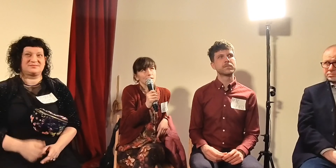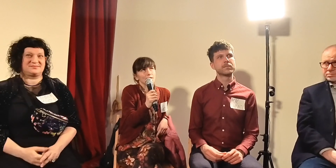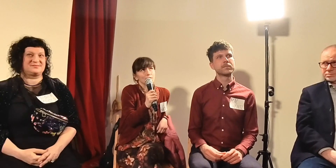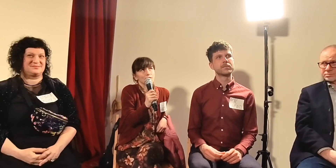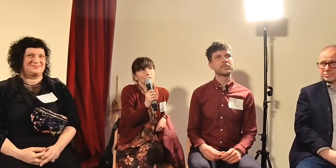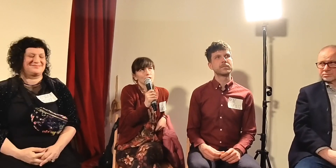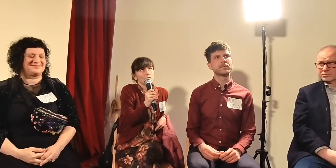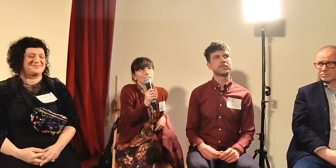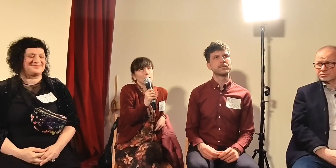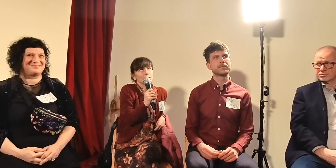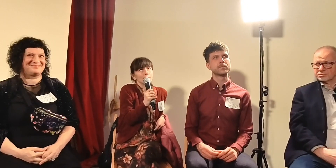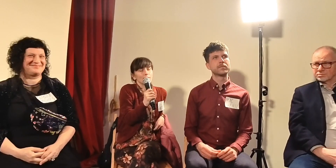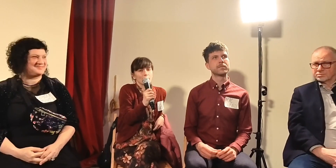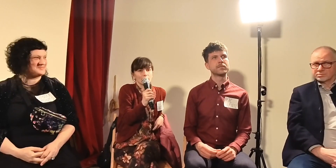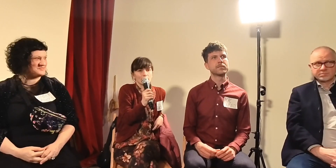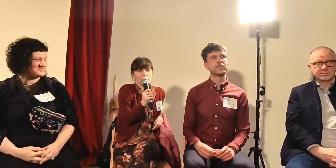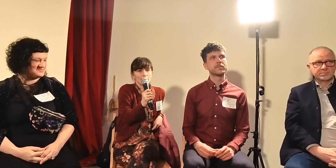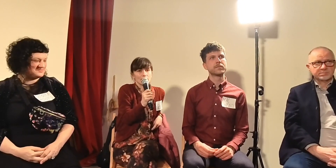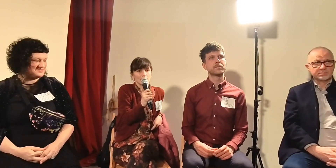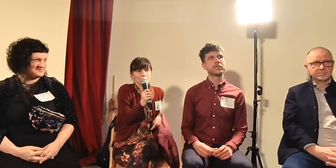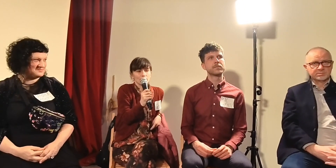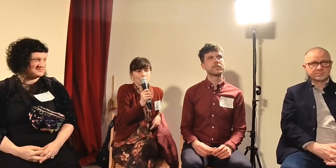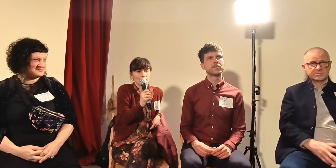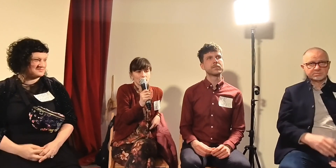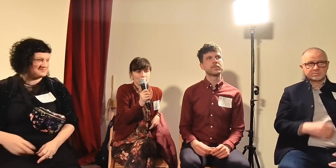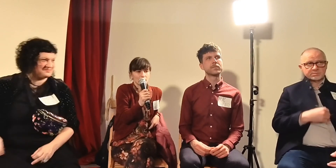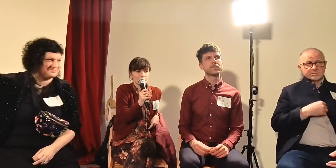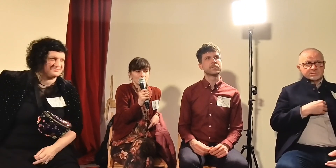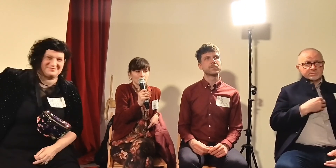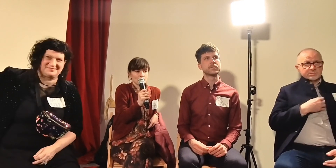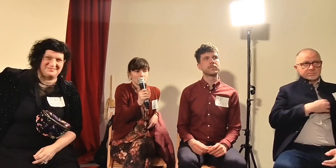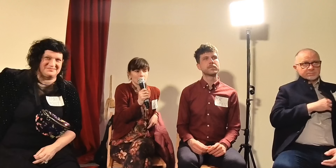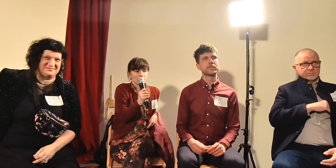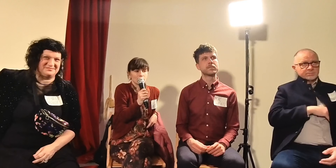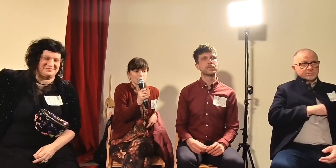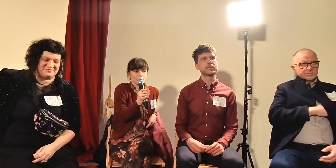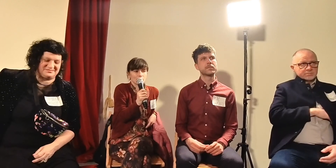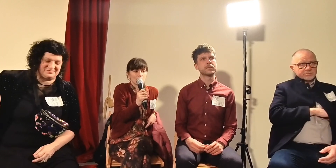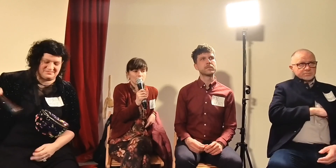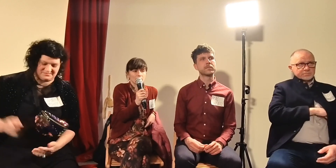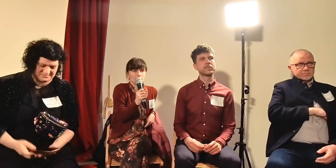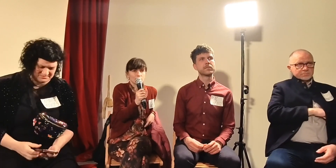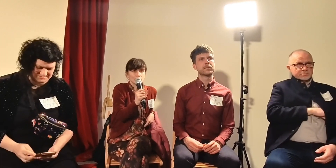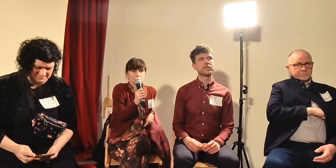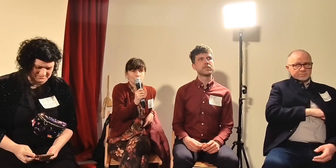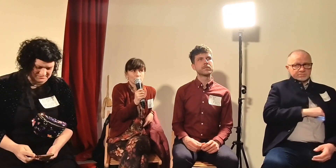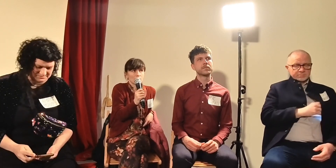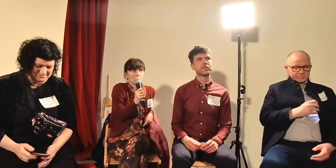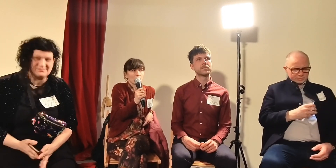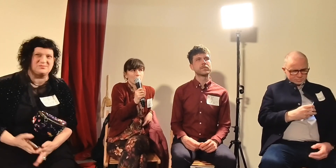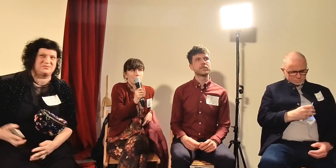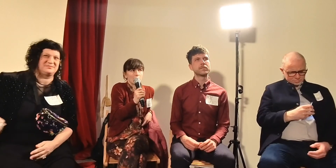té reprezentaci, protože dvěma hlavními hrdiny toho vyprávění je nevědomá žena a neslyšící